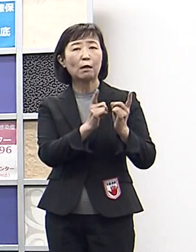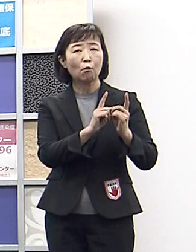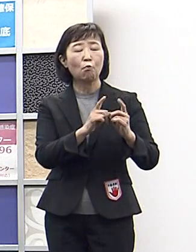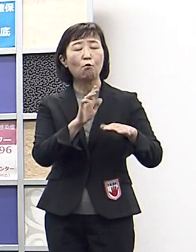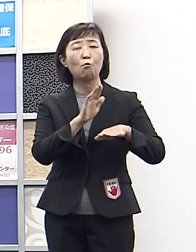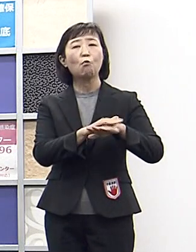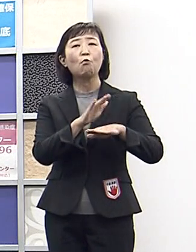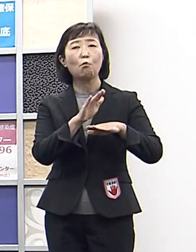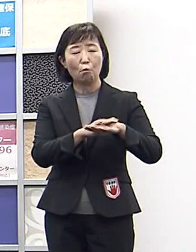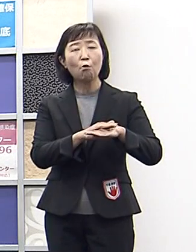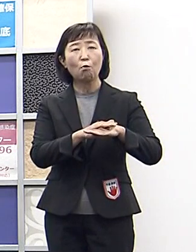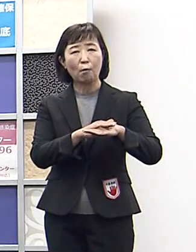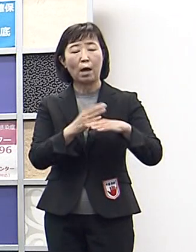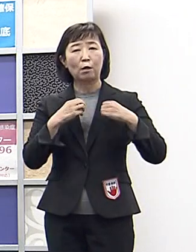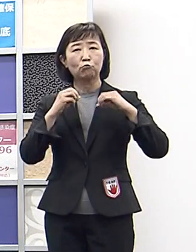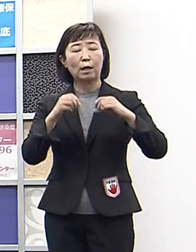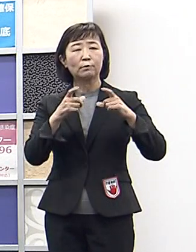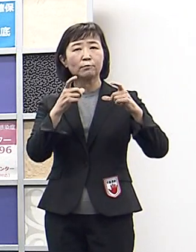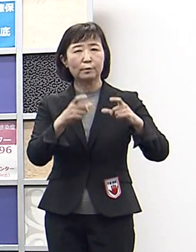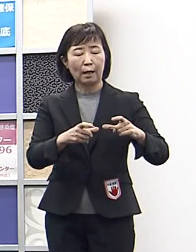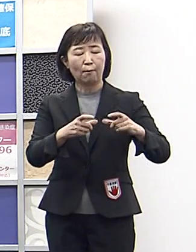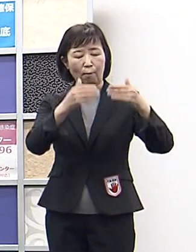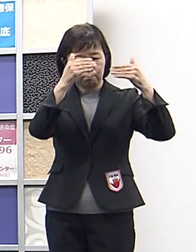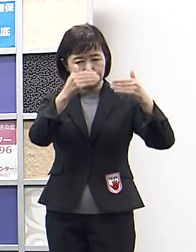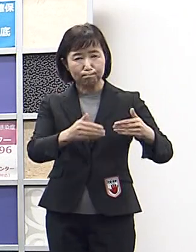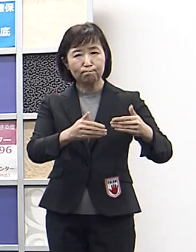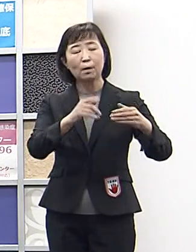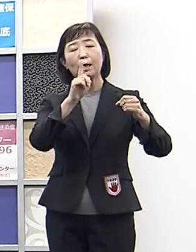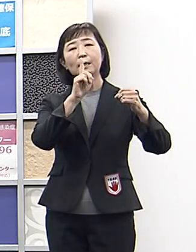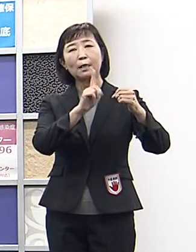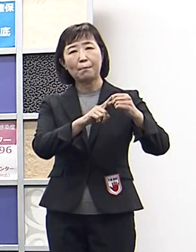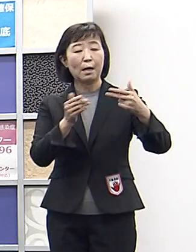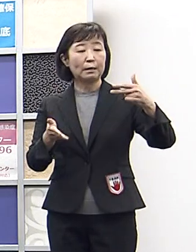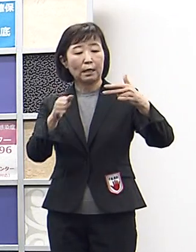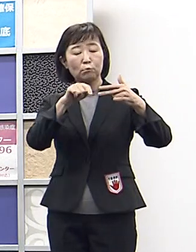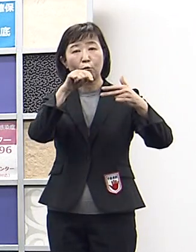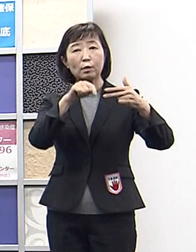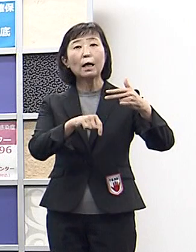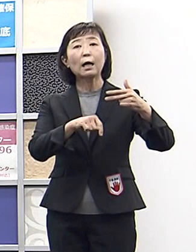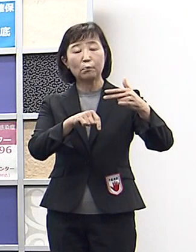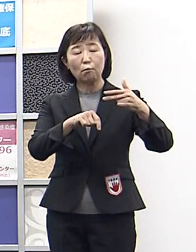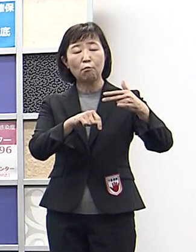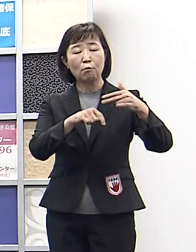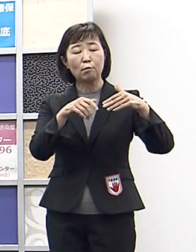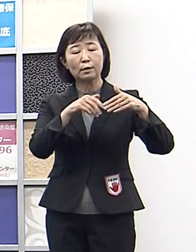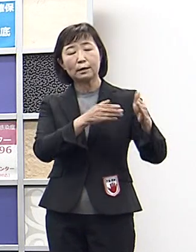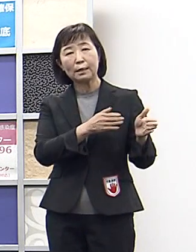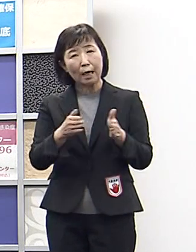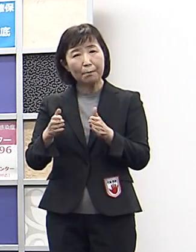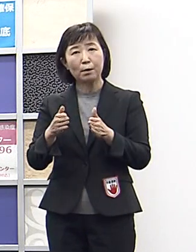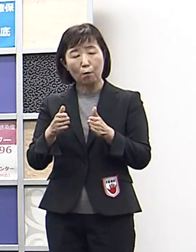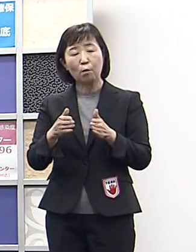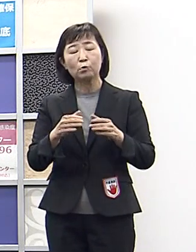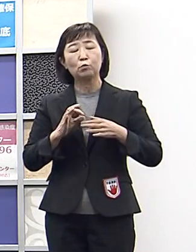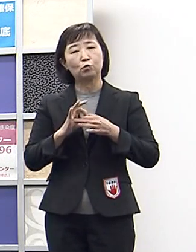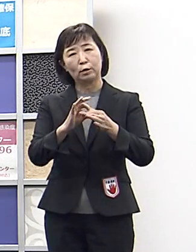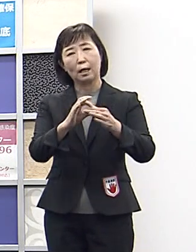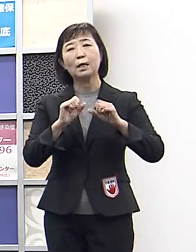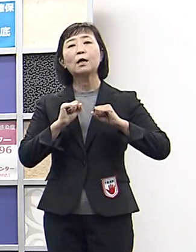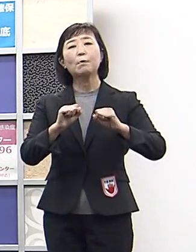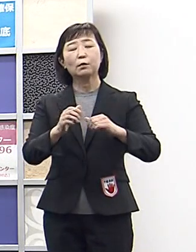クラスター化を防止するため当面の間施設内の療養体制の整備などの対策を継続してまいります